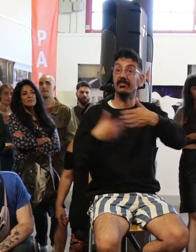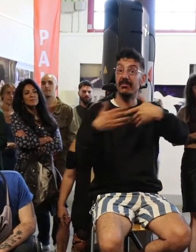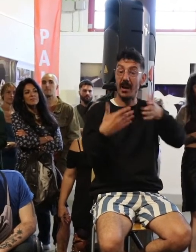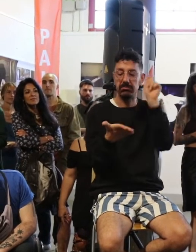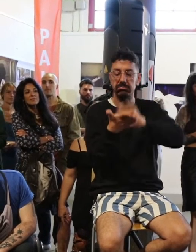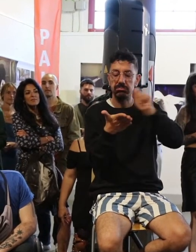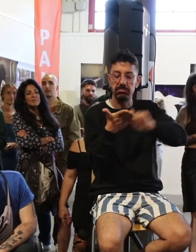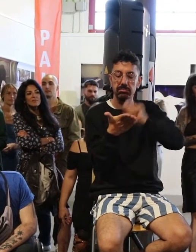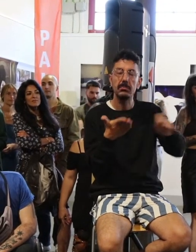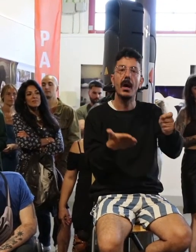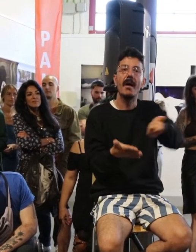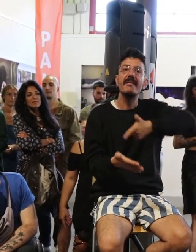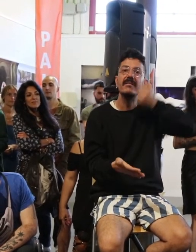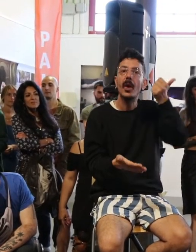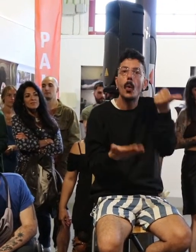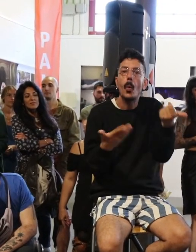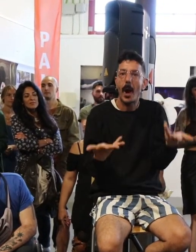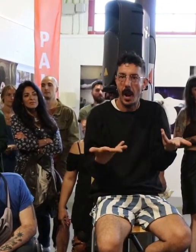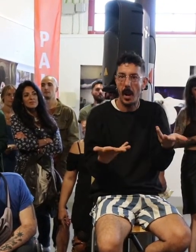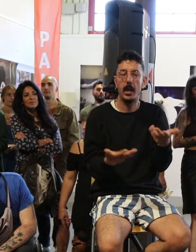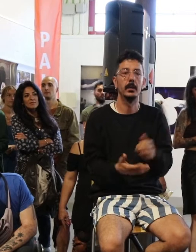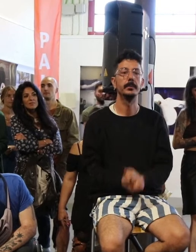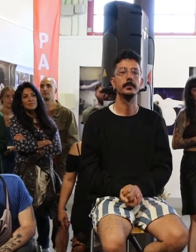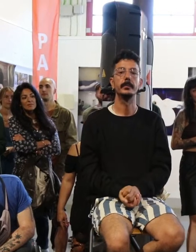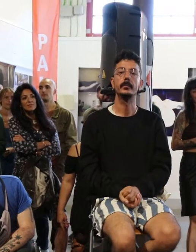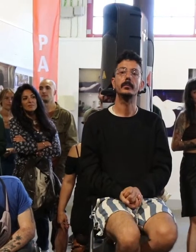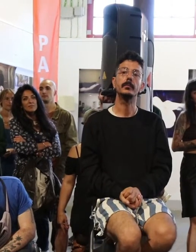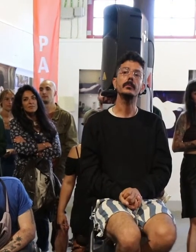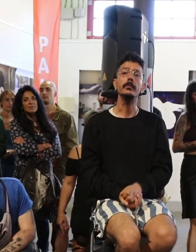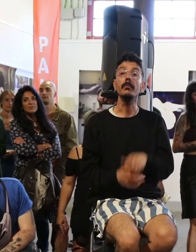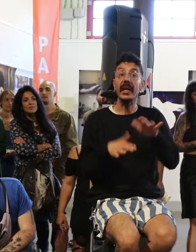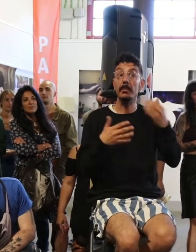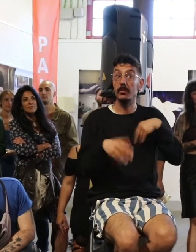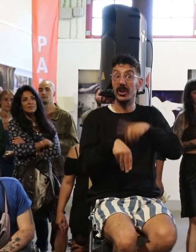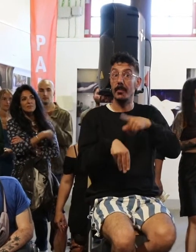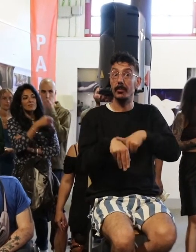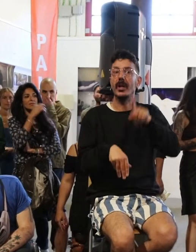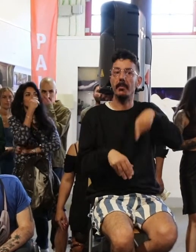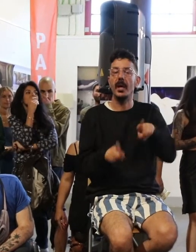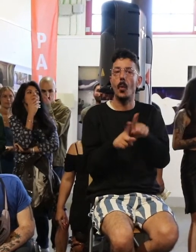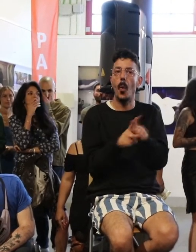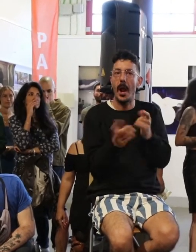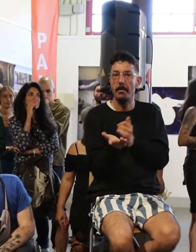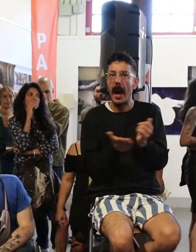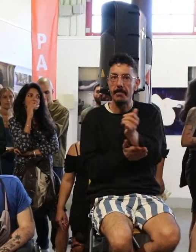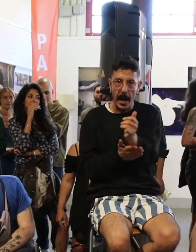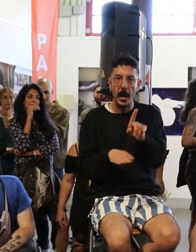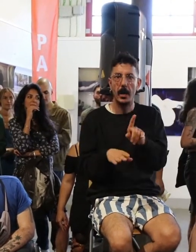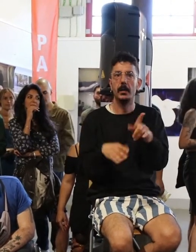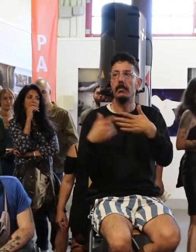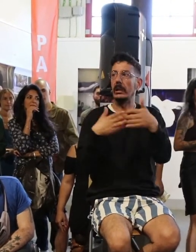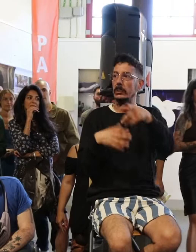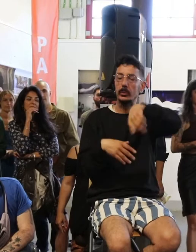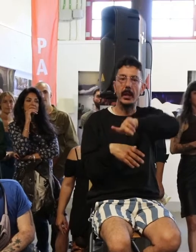desitjable és ja present, i així també fem un mapa del que penseu vosaltres, que li xulo la participació. I m'estic deixant?